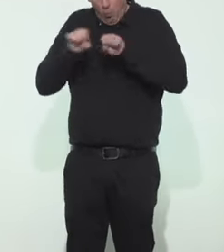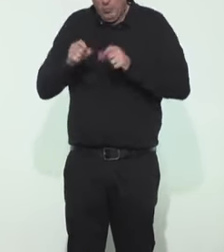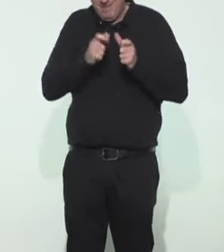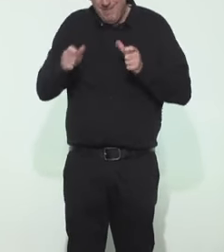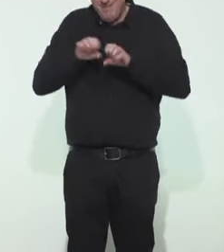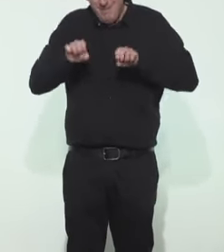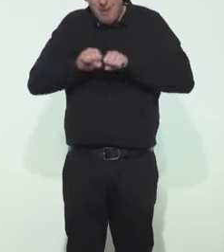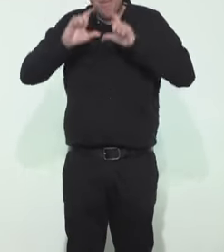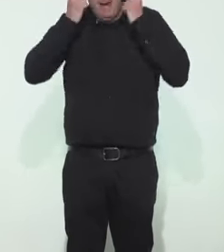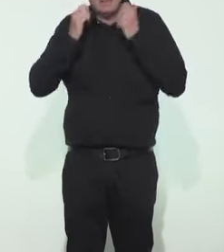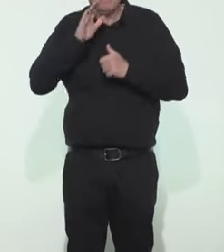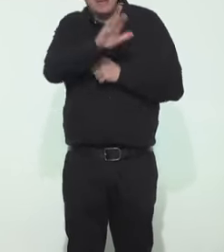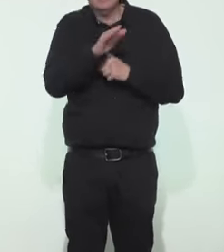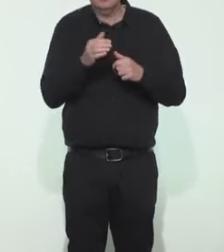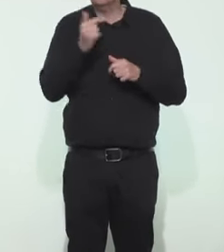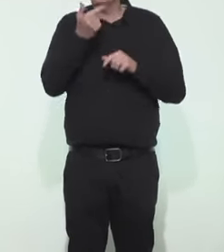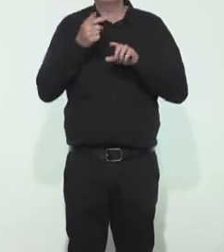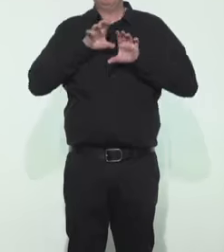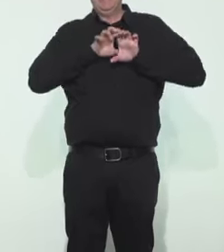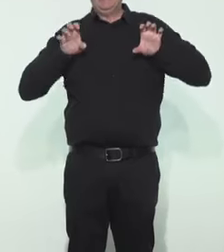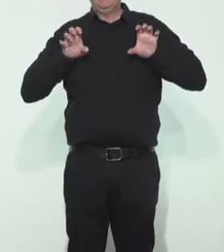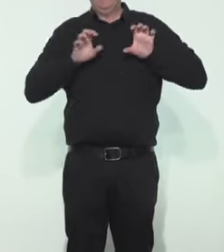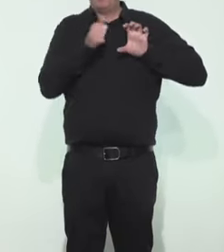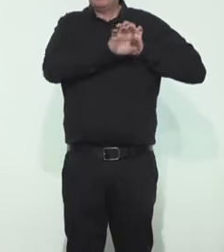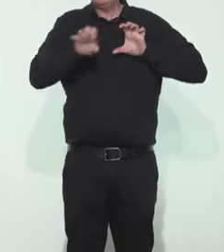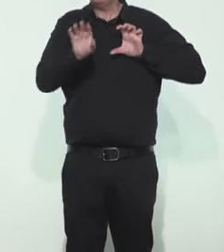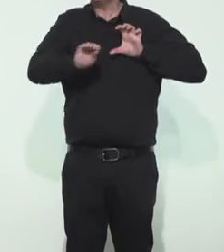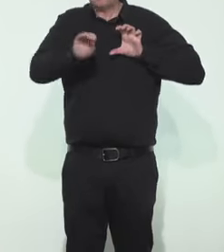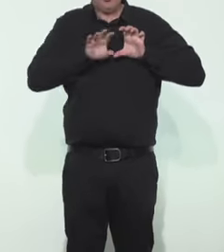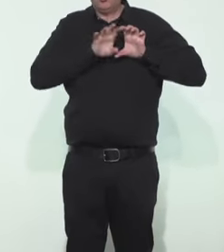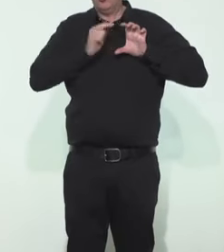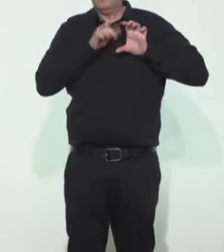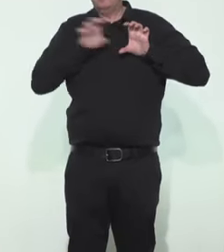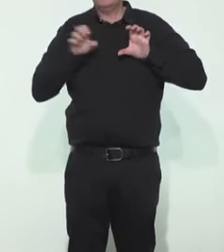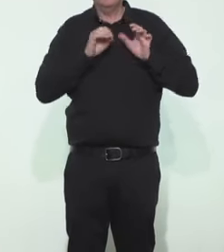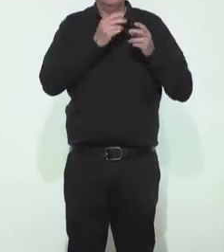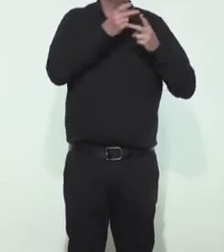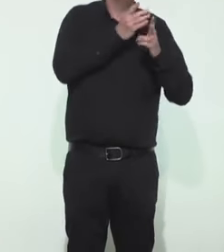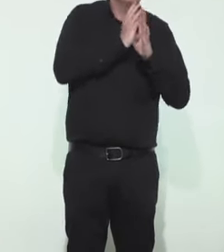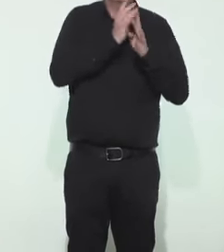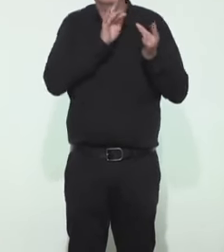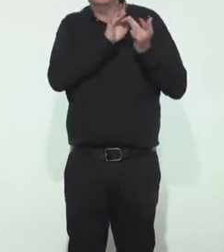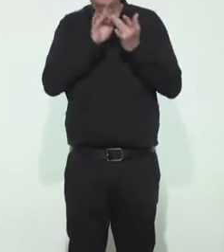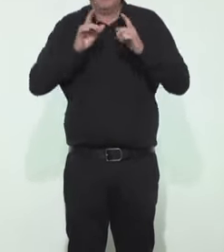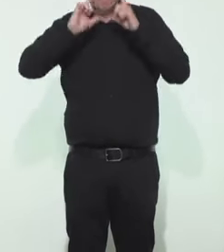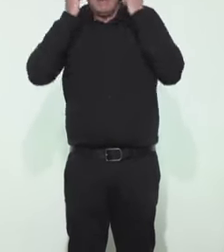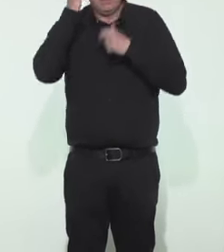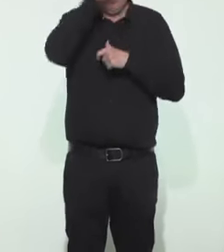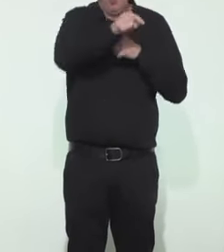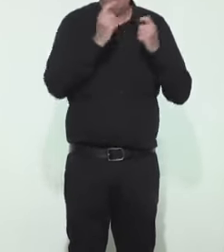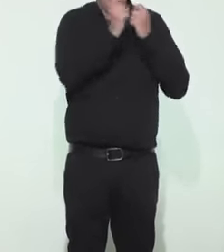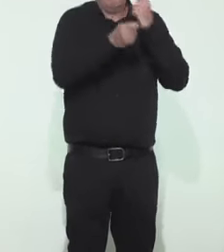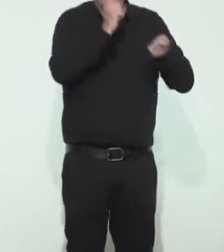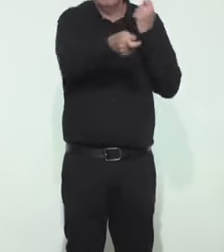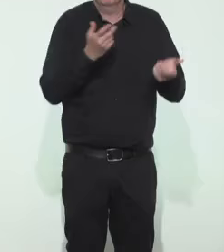en deuxième ligne qui vont être en contact étroit avec le public et puis peut-être qu'un jour nous proposerons à tout le monde de porter une protection mais on n'en est